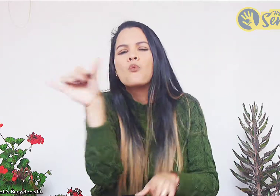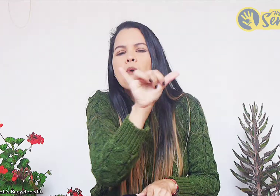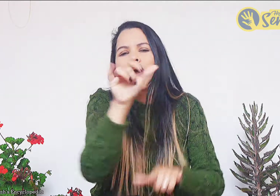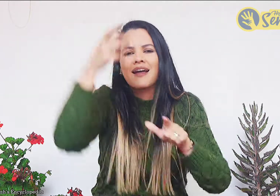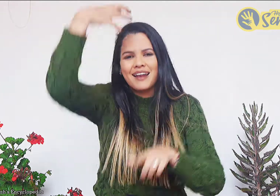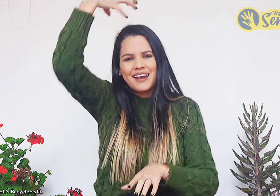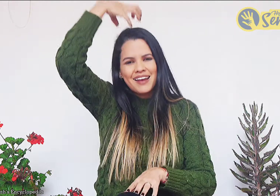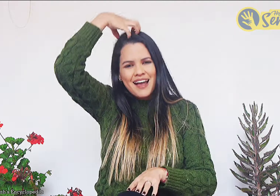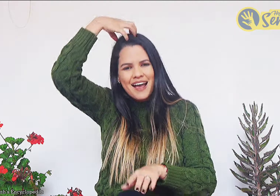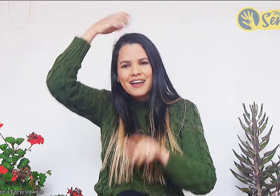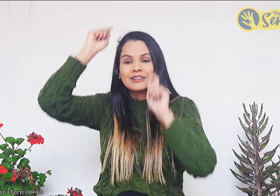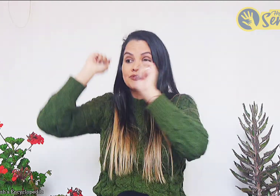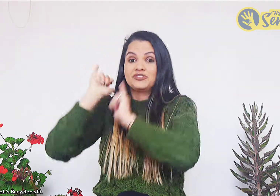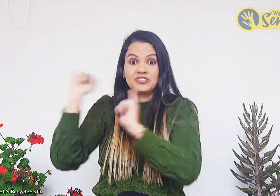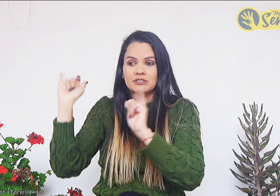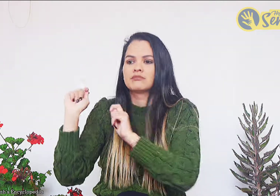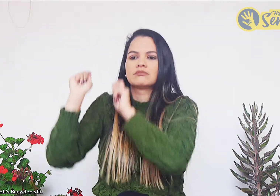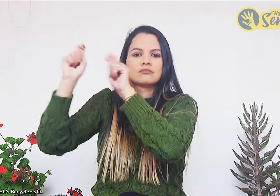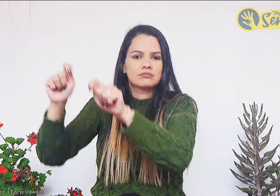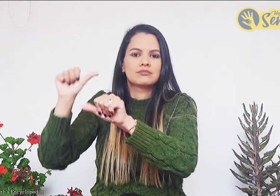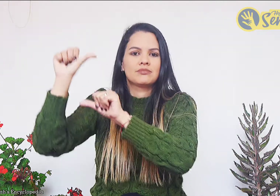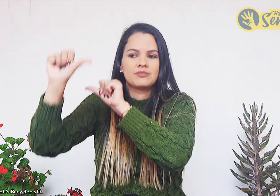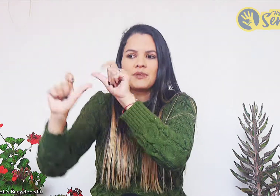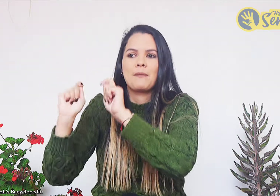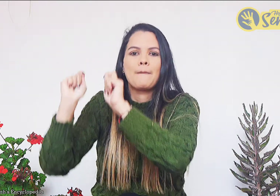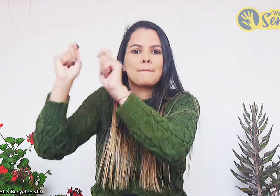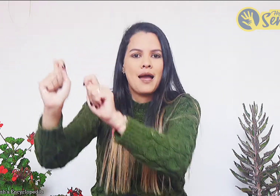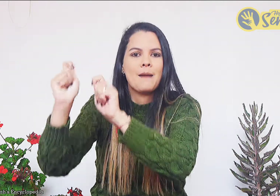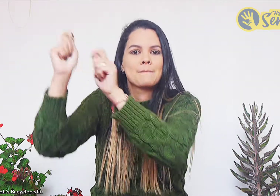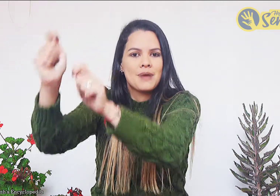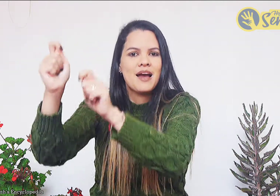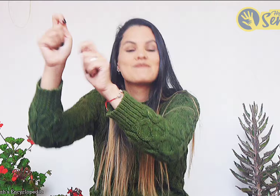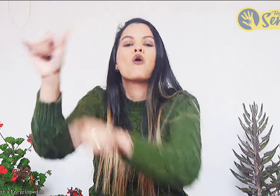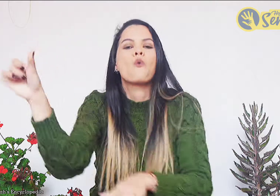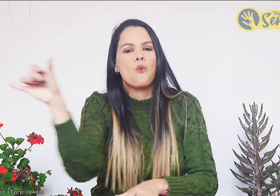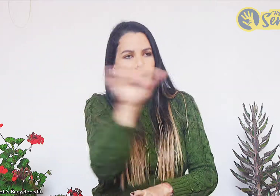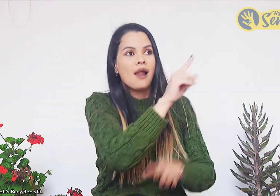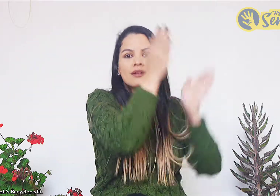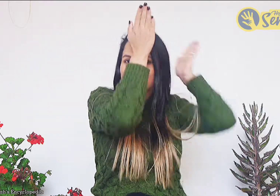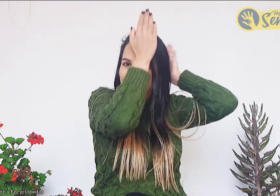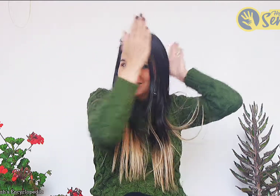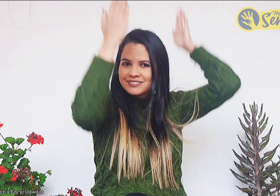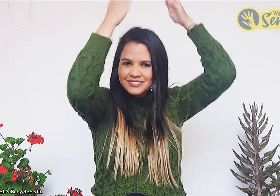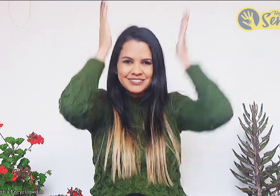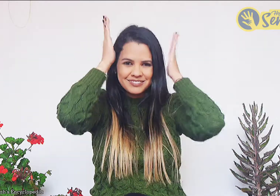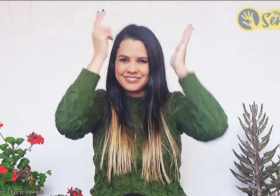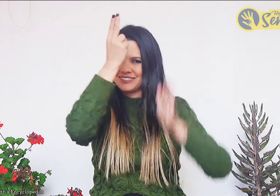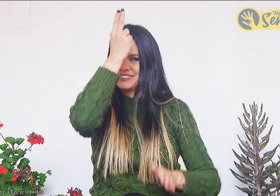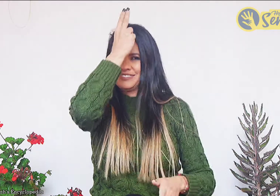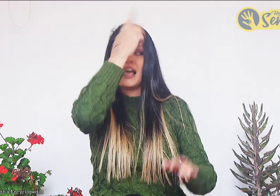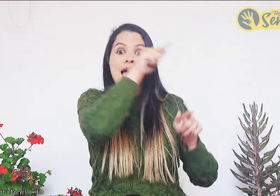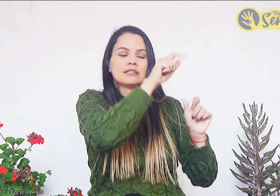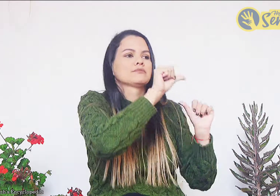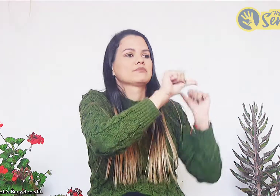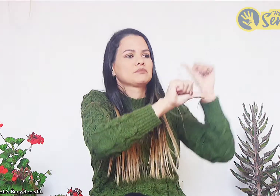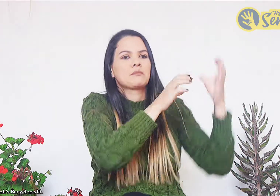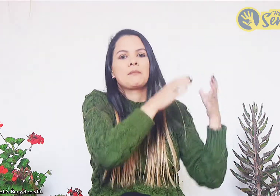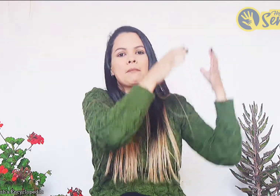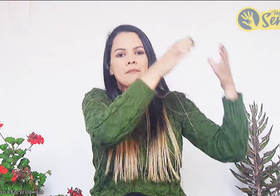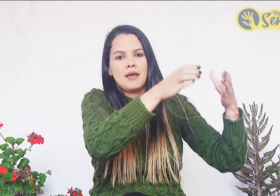de hoy con un rey, cuyo gobierno, cuyo mandato es hereditario. Además de tener esta característica de dejar